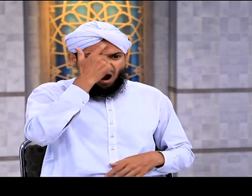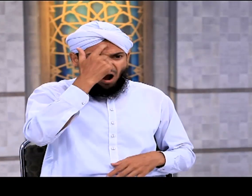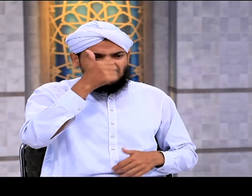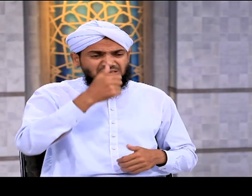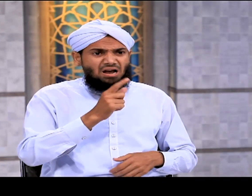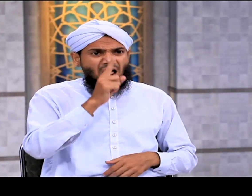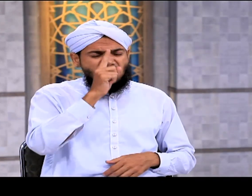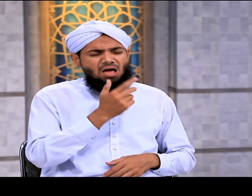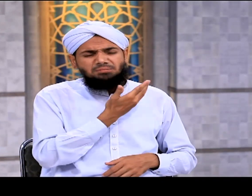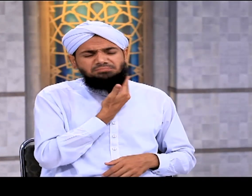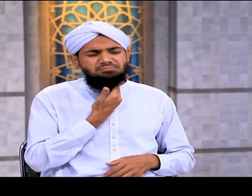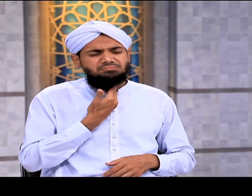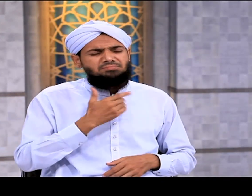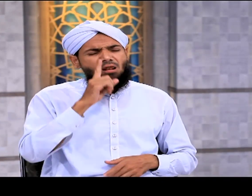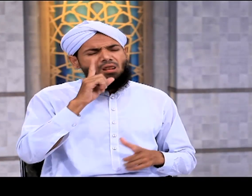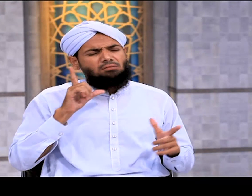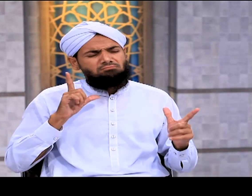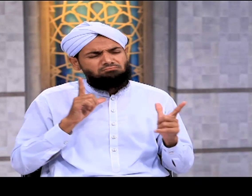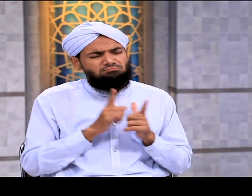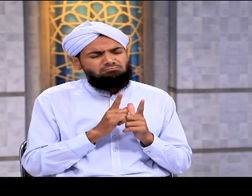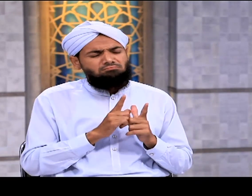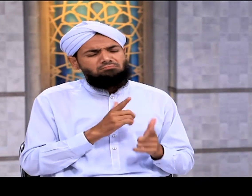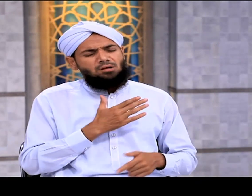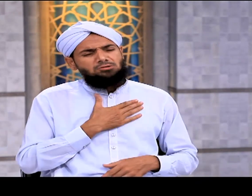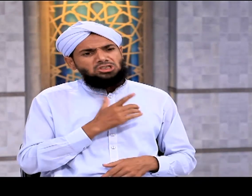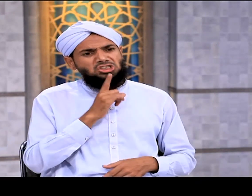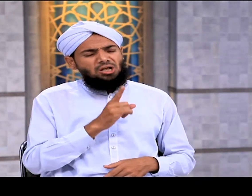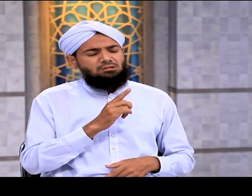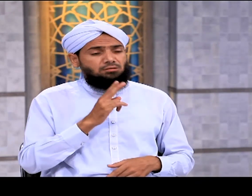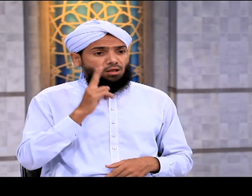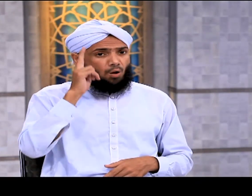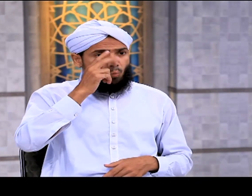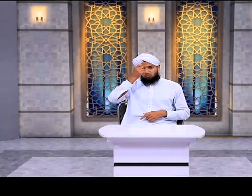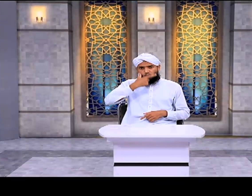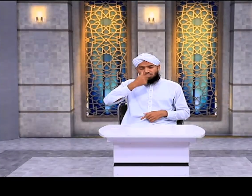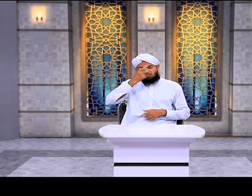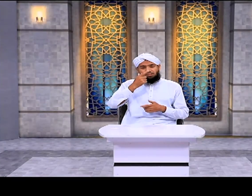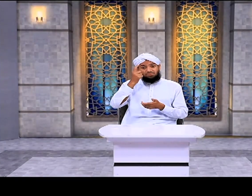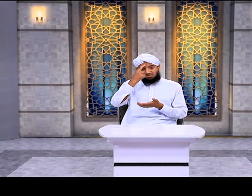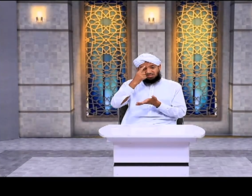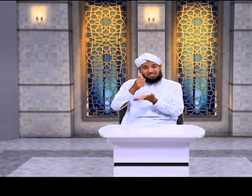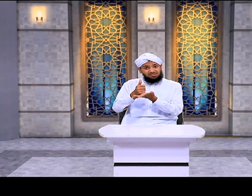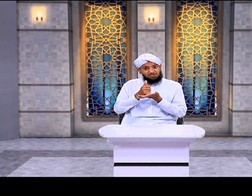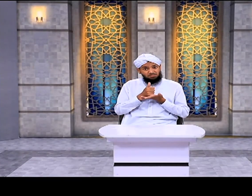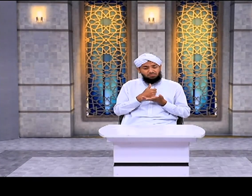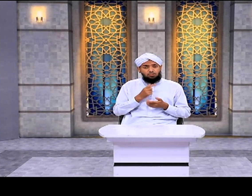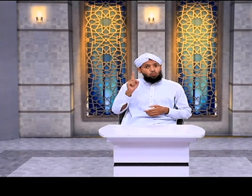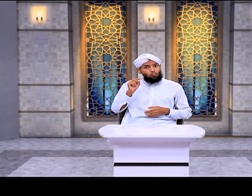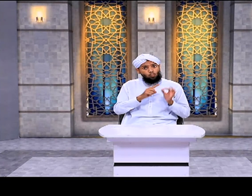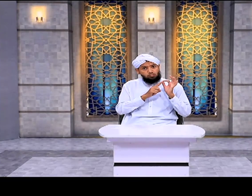اللہ پاک کی رضا کے لیے خوف خدا کے سبب رونا نصیب ہو جائے۔ روزانہ تنہائی میں، بلکہ ہو سکے تو